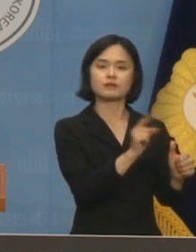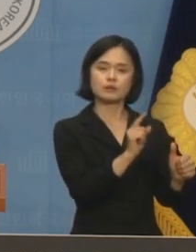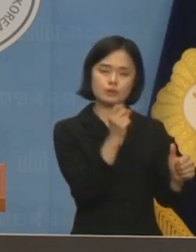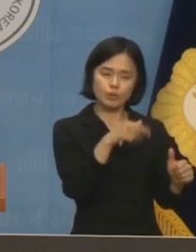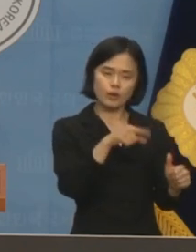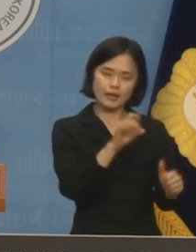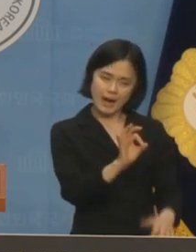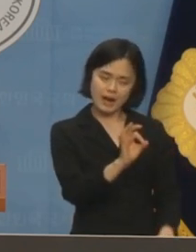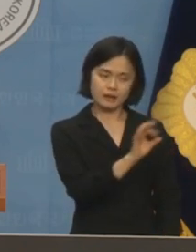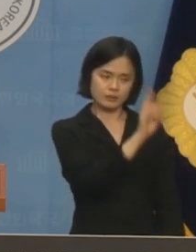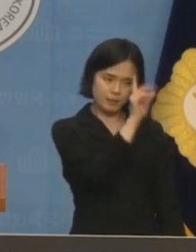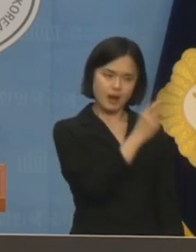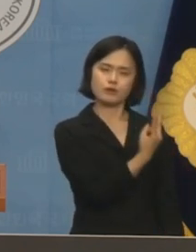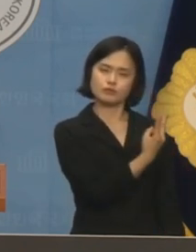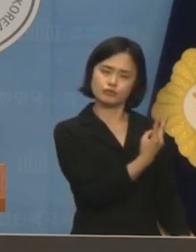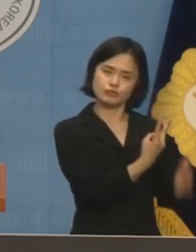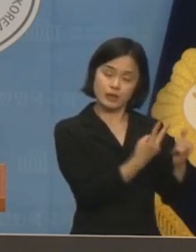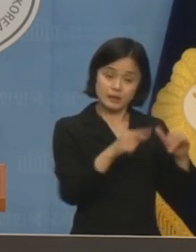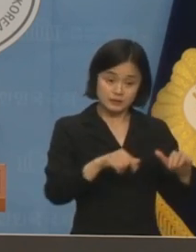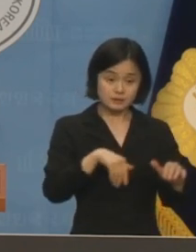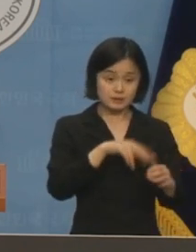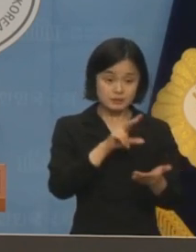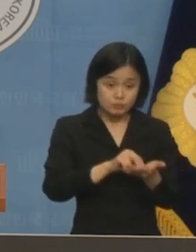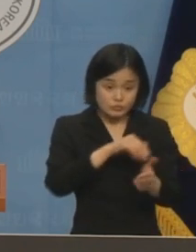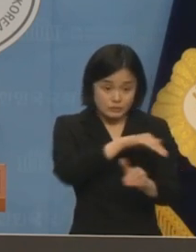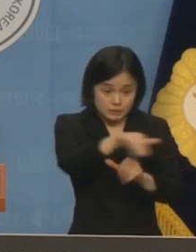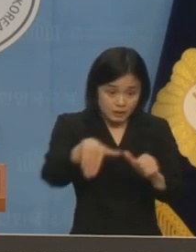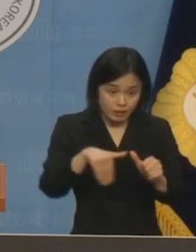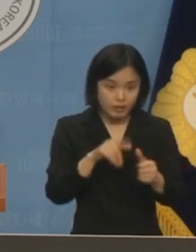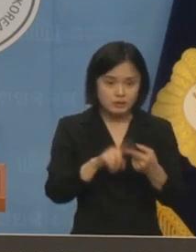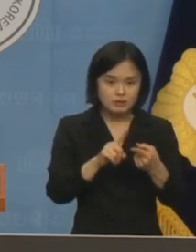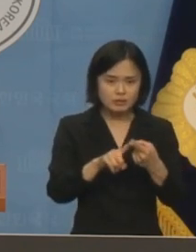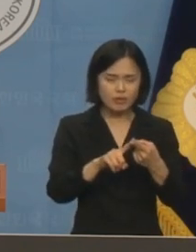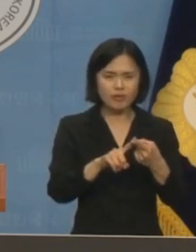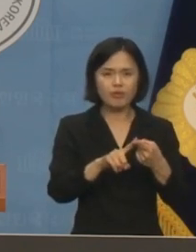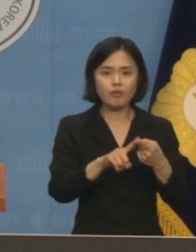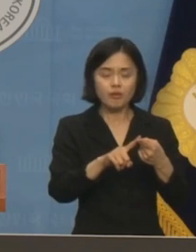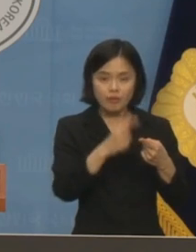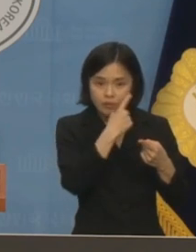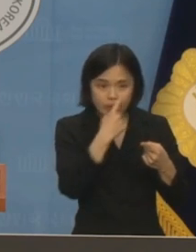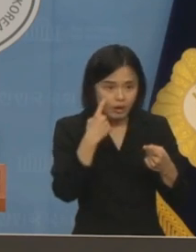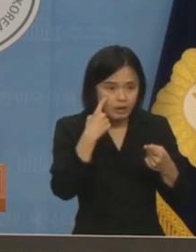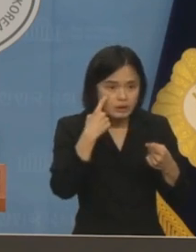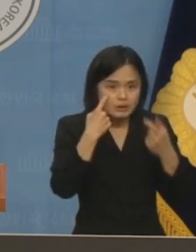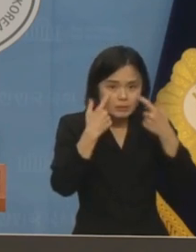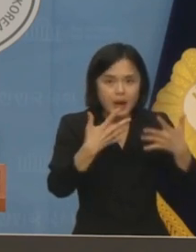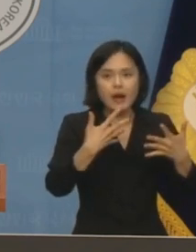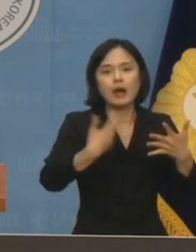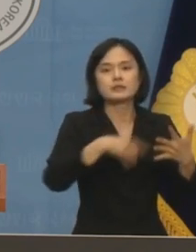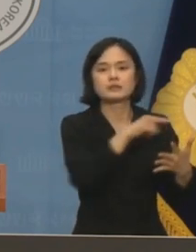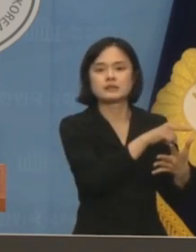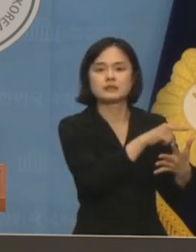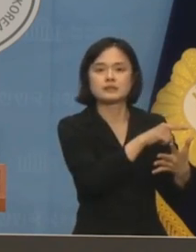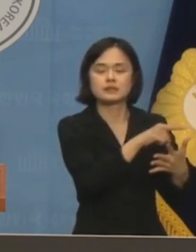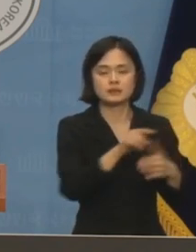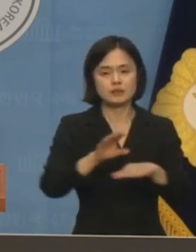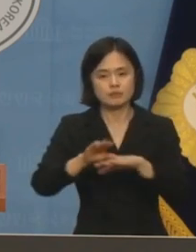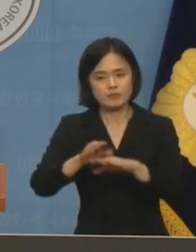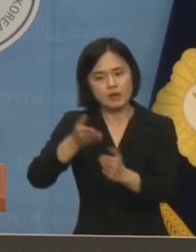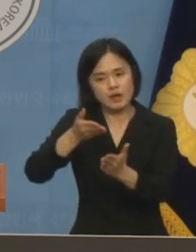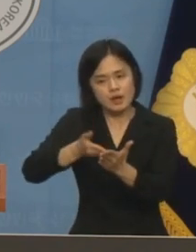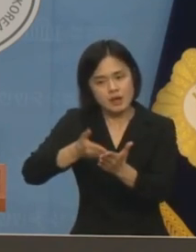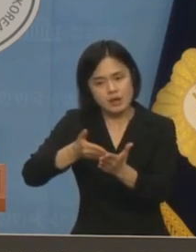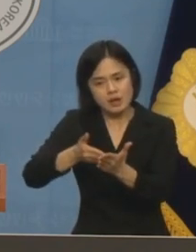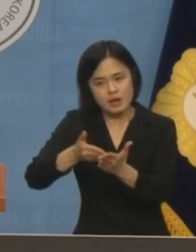사안의 엄중함을 제대로 인식하지 못한 채 언론 보도와 좌파, 친 LGBT 시민단체들에 휘둘리며